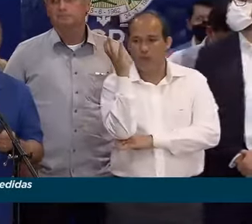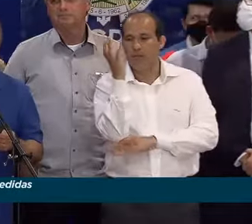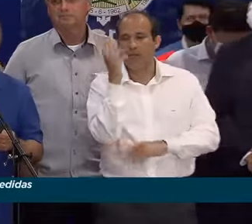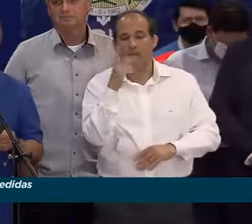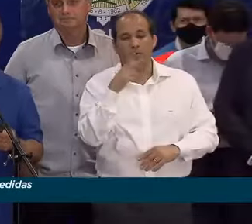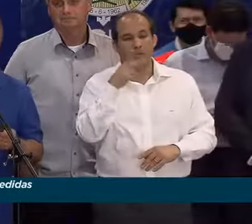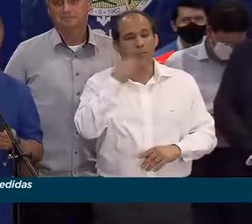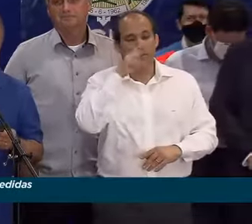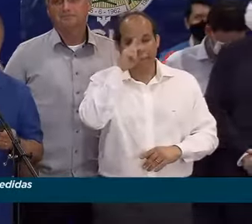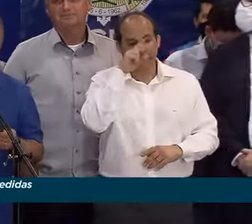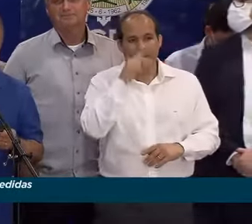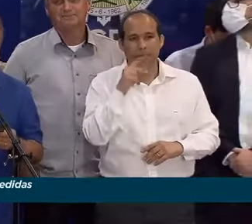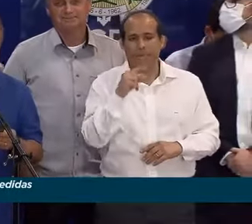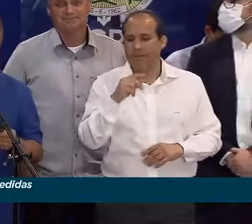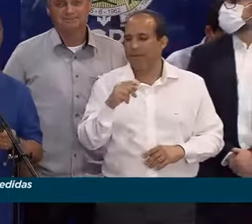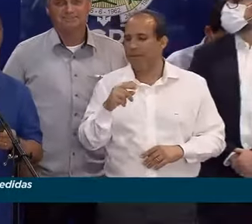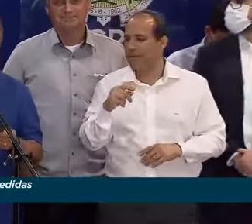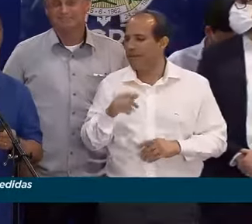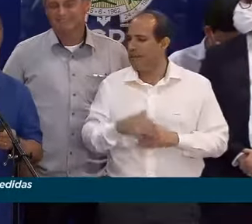Tauaracá,